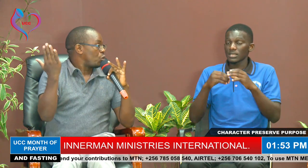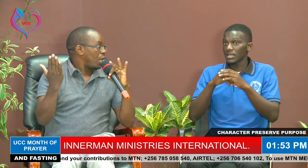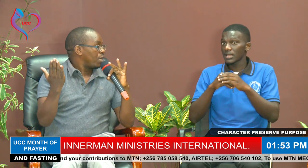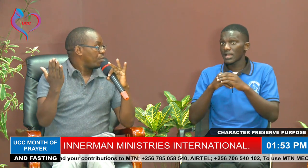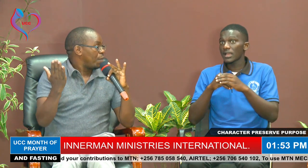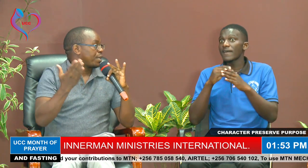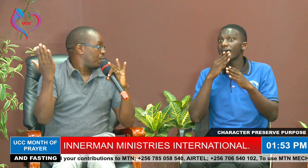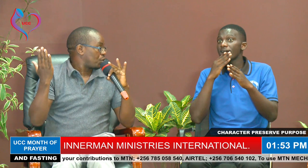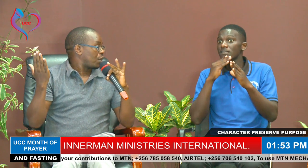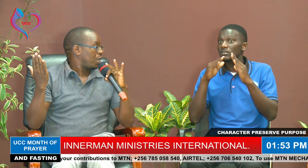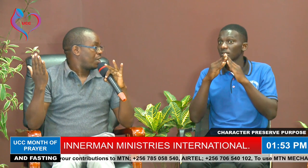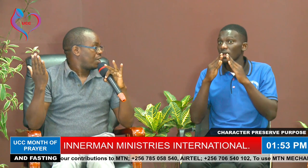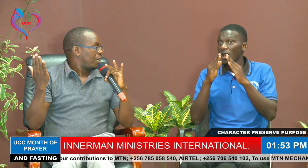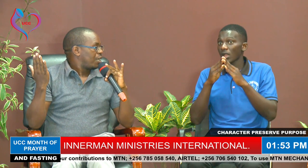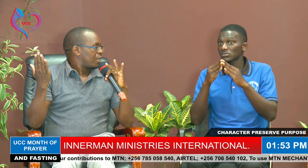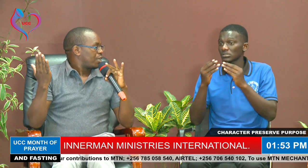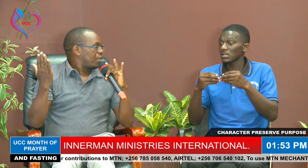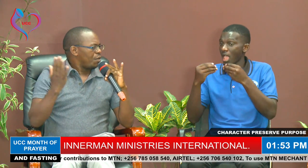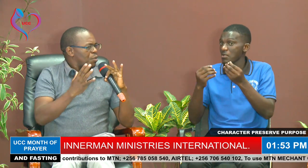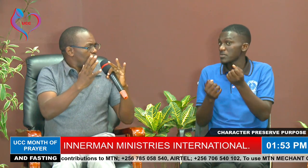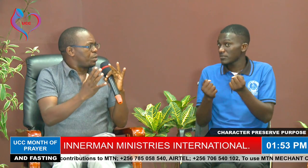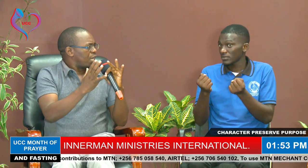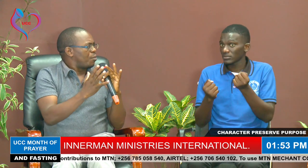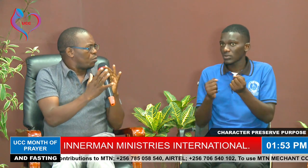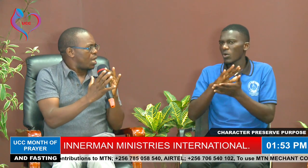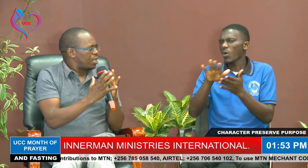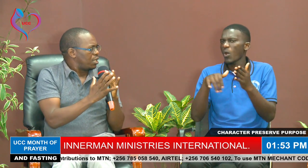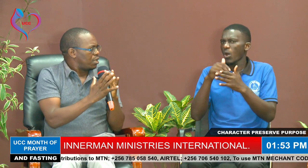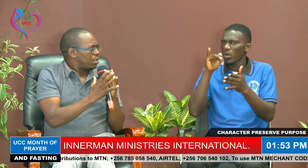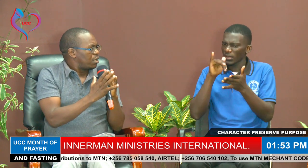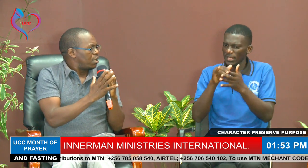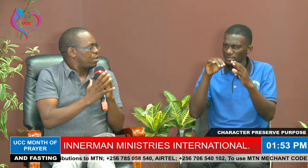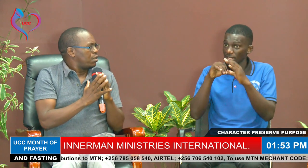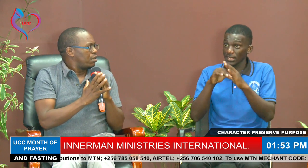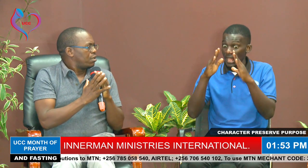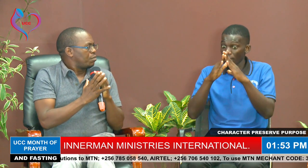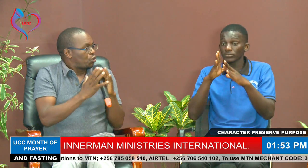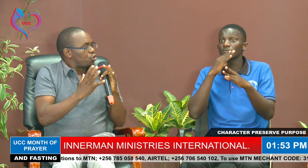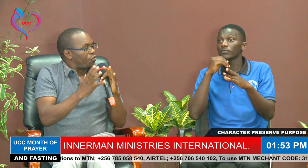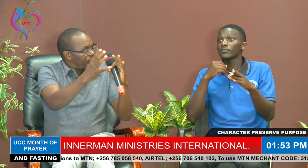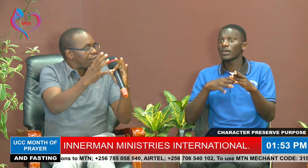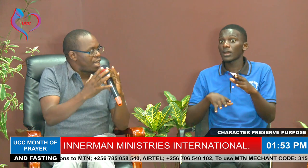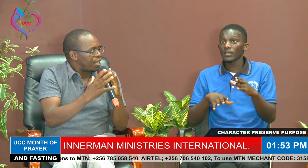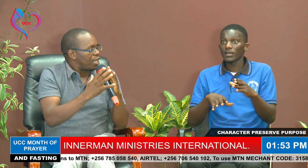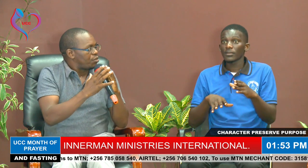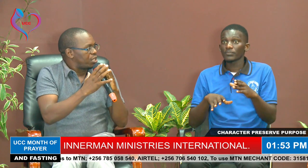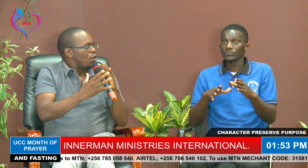motoka bampa de motoka kama gulu bibi nobi sanga mu nyumba yani ya kitawo ya kitanga because you're favored under the house or